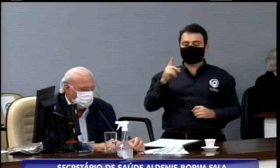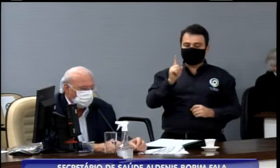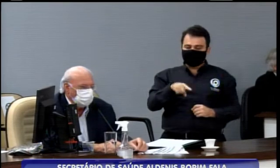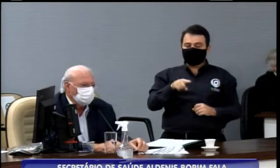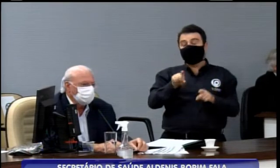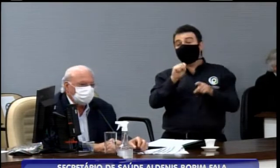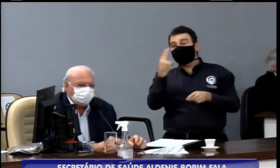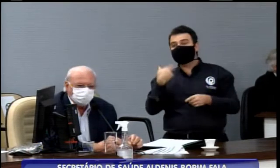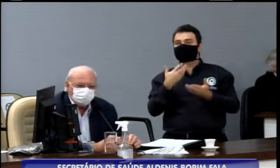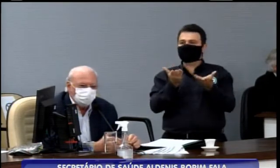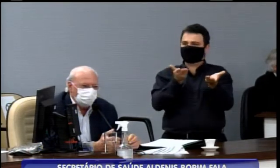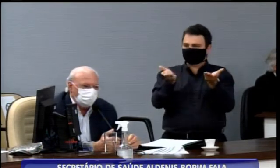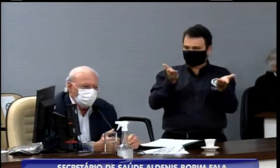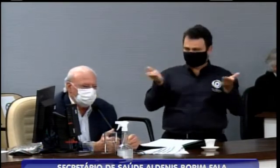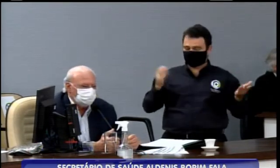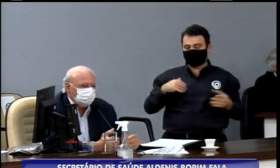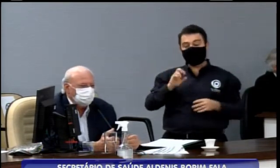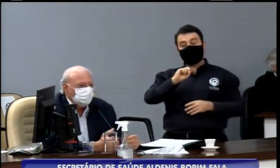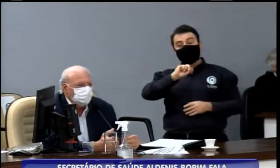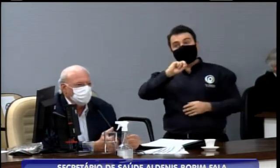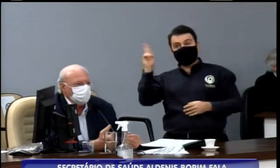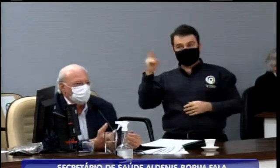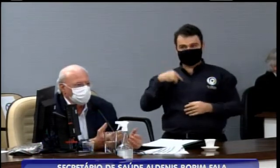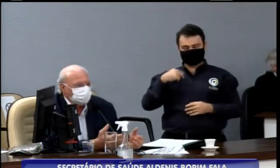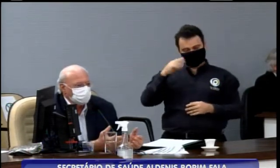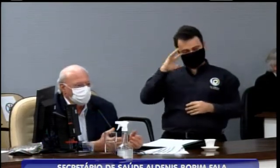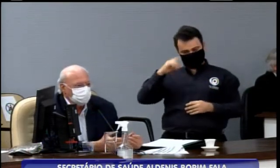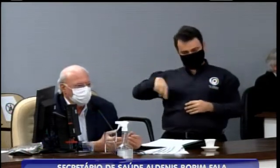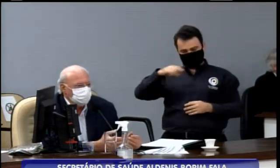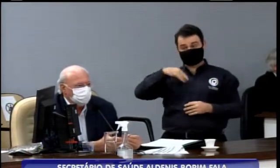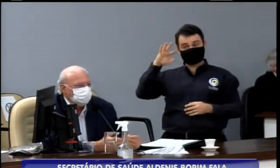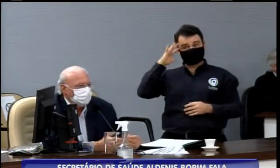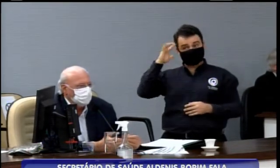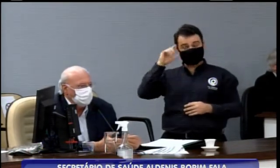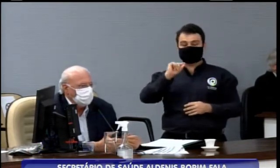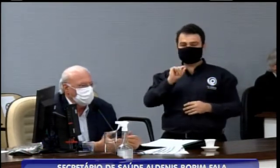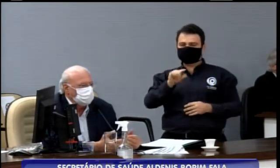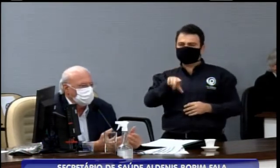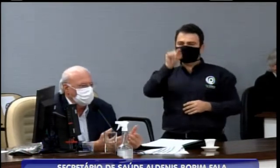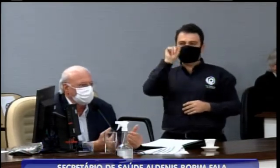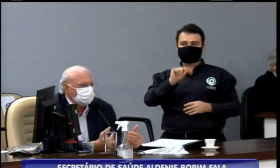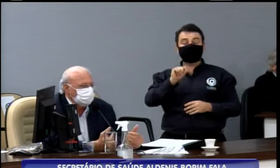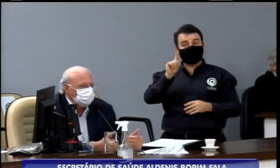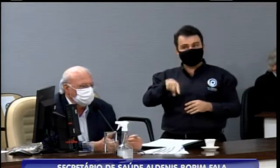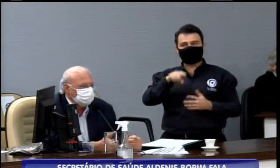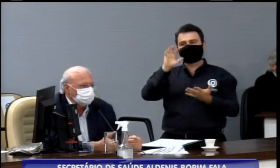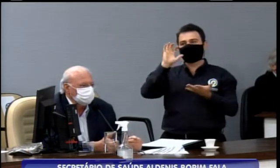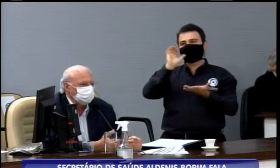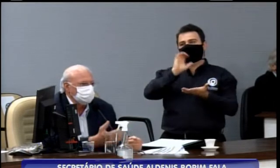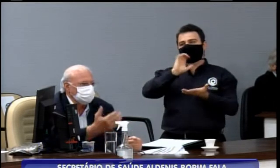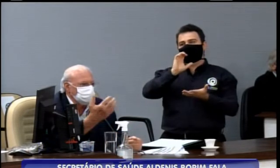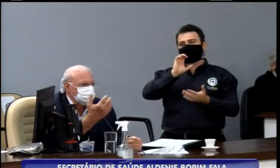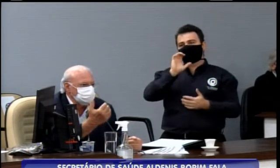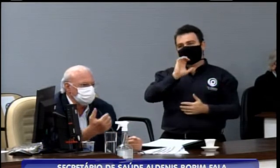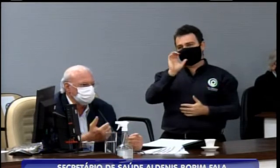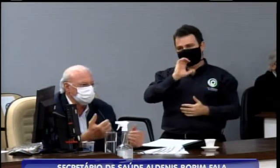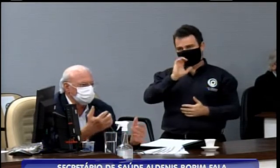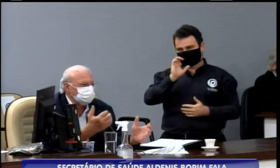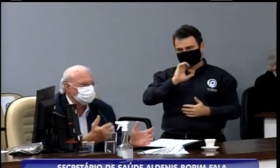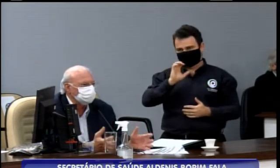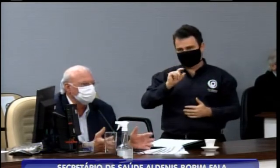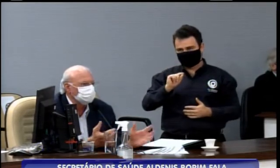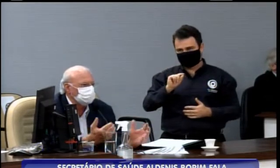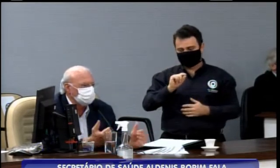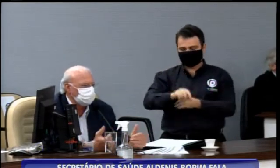licitações. A outra possibilidade, que é mais rápida, é que nós daríamos os descritivos